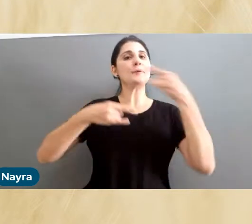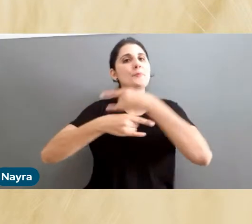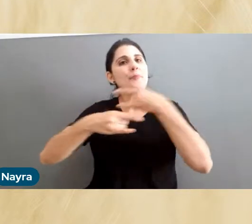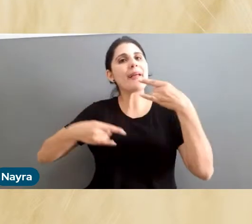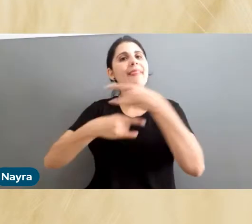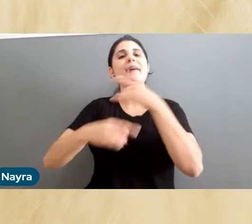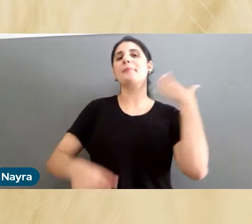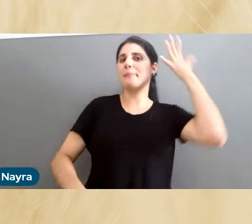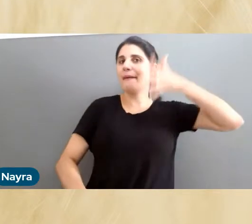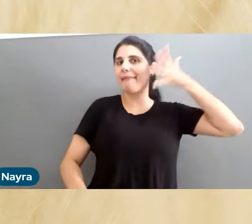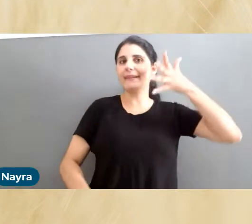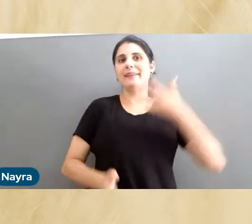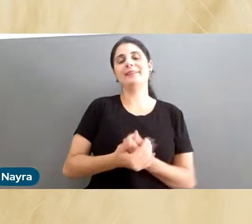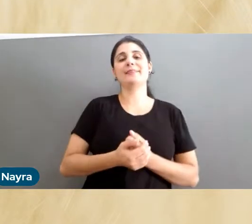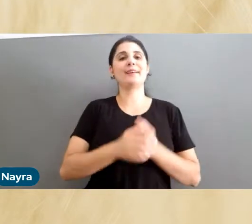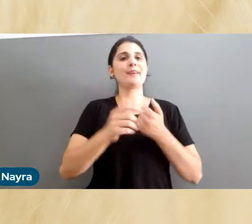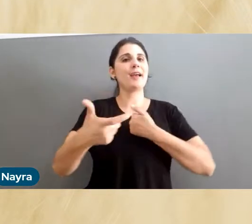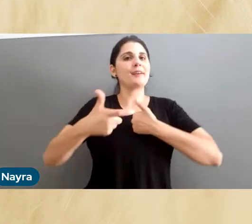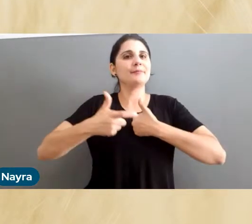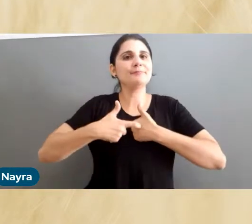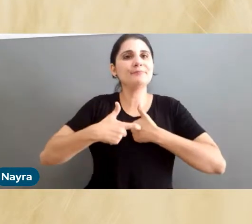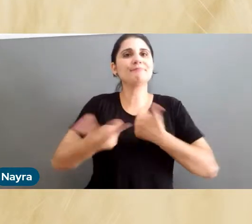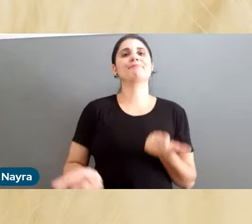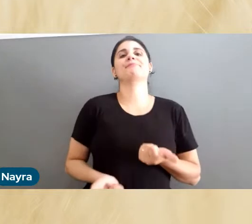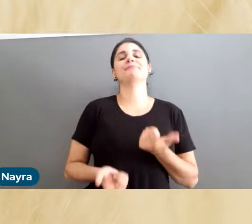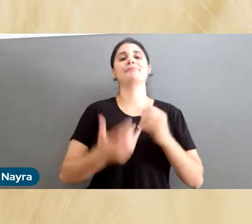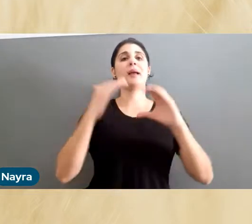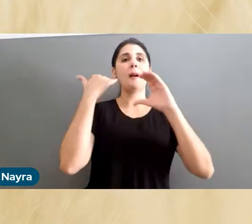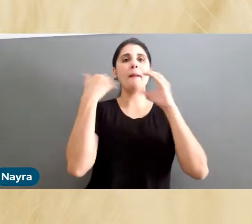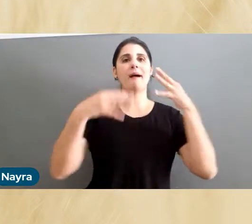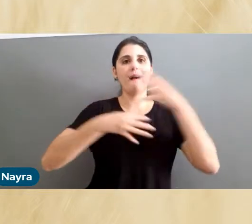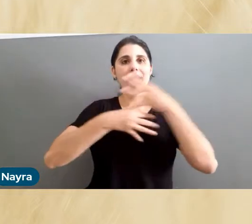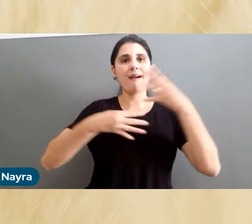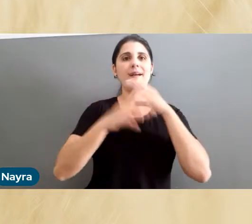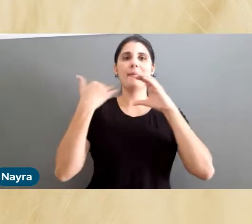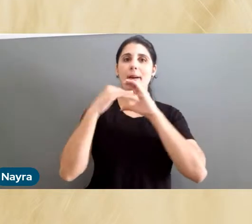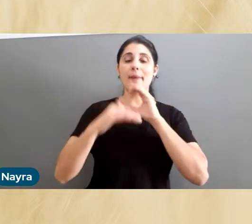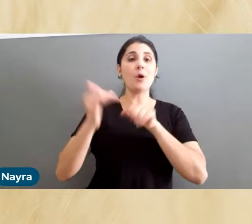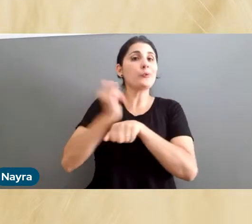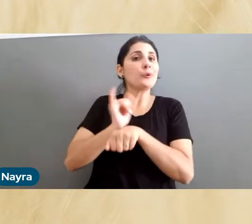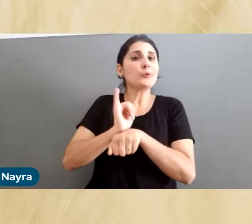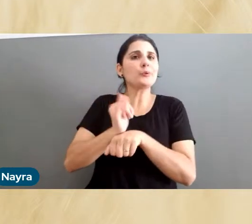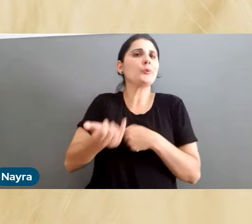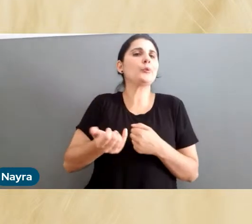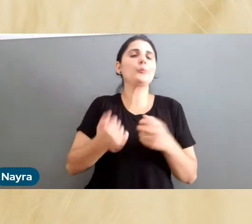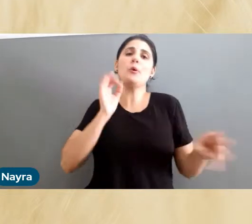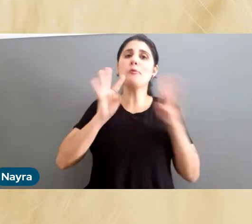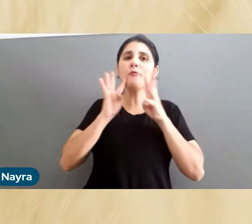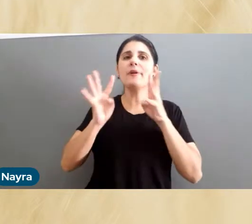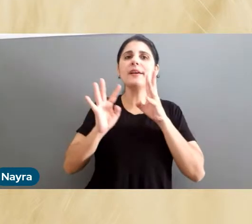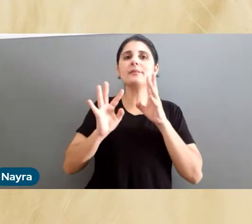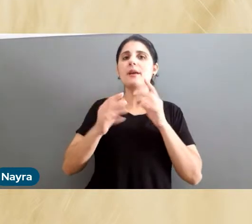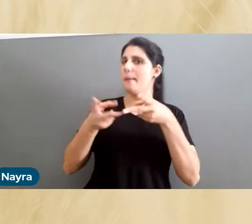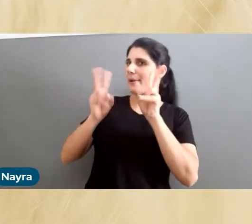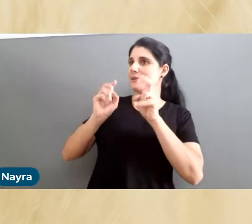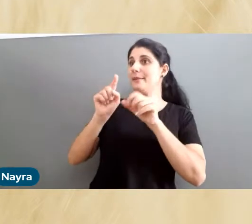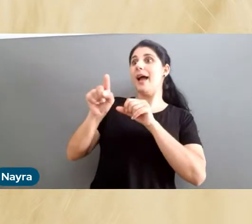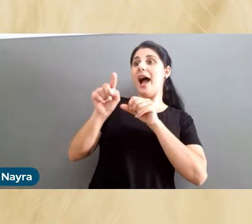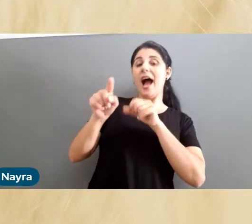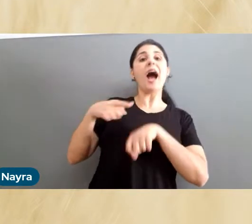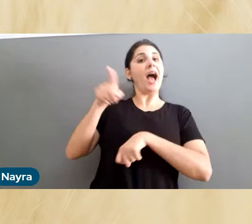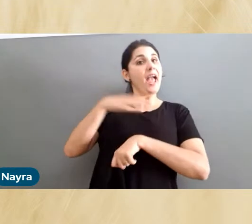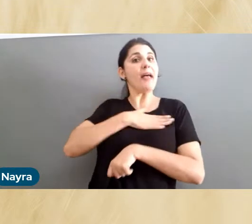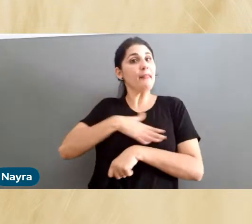elas dão um like, quando elas comentam, o YouTube, o Facebook, começa a entender assim, ah,